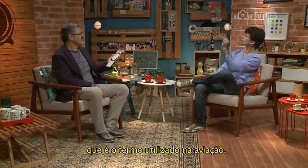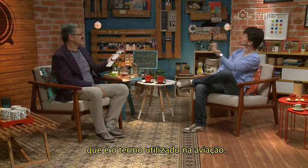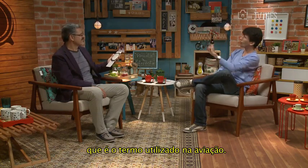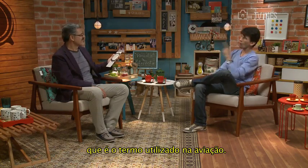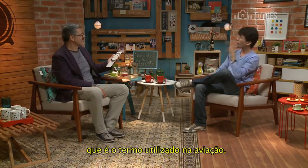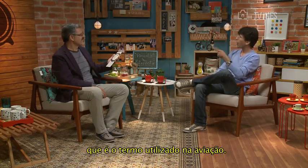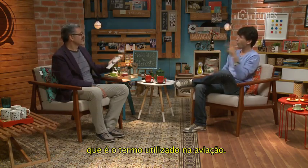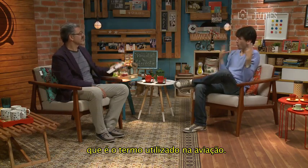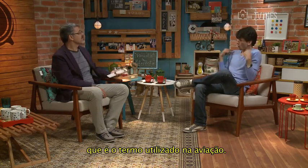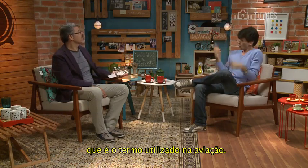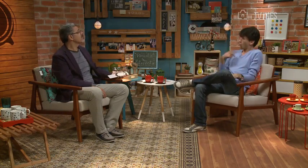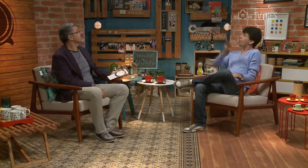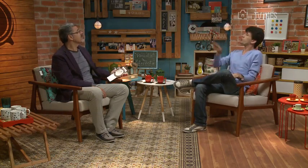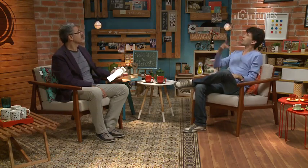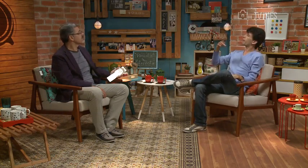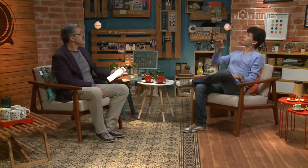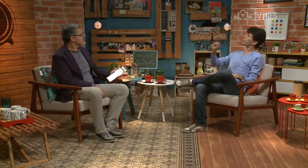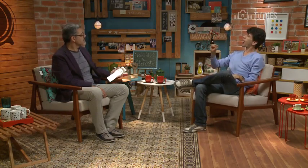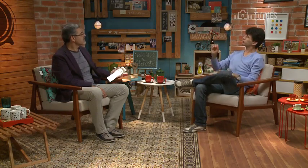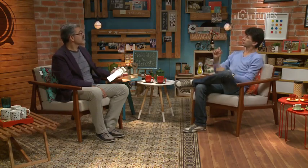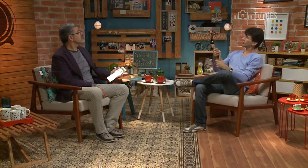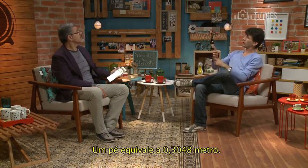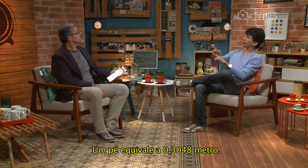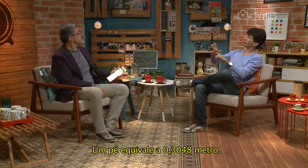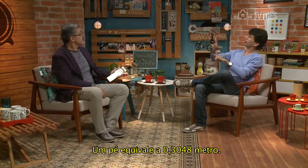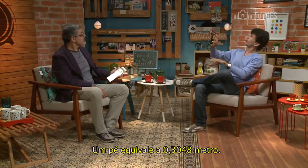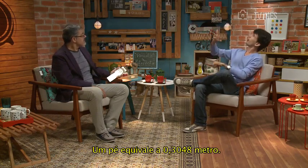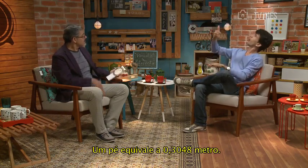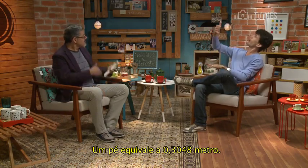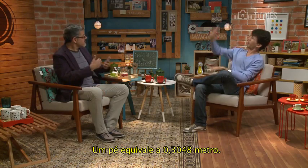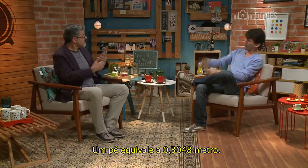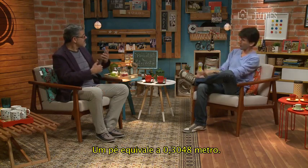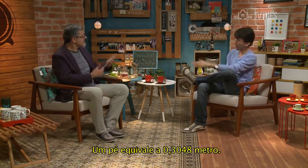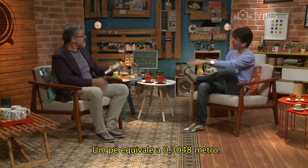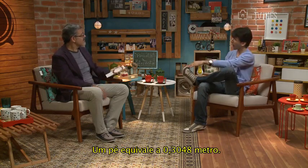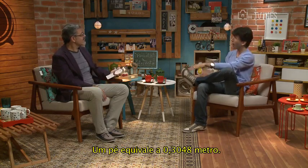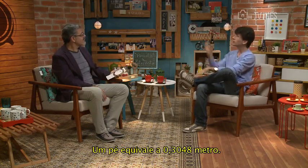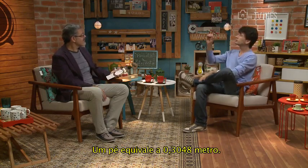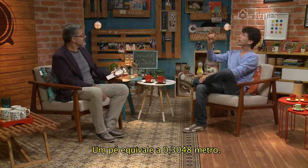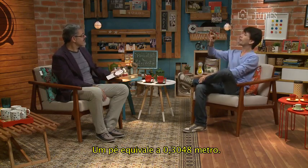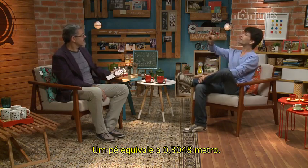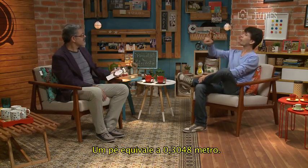na Aviação é um pé equivale a